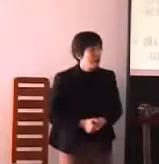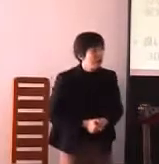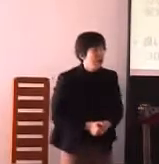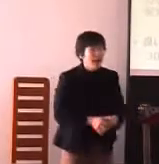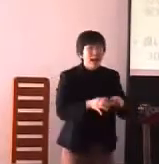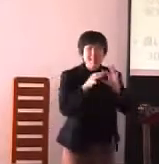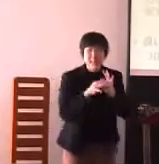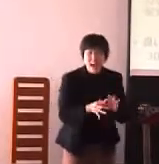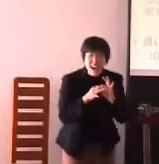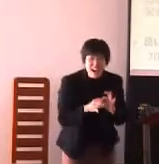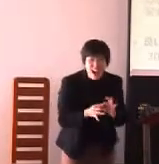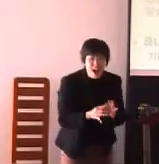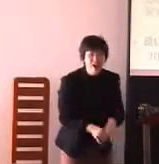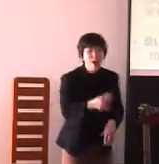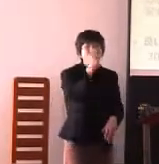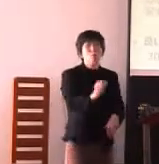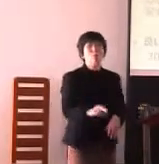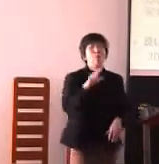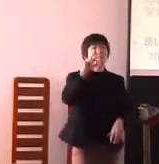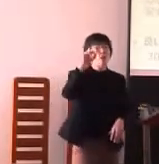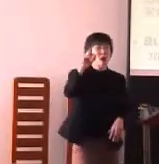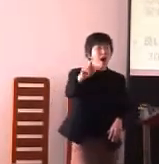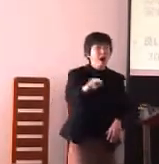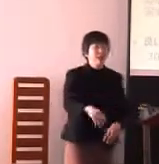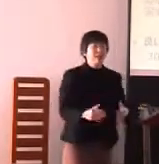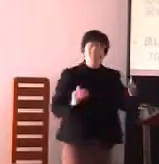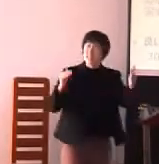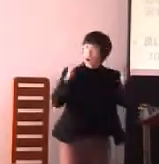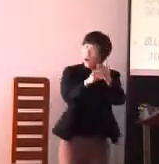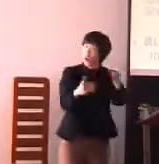後まで山の頂に立って